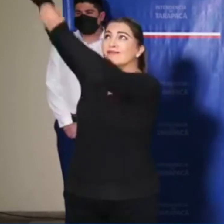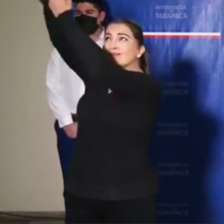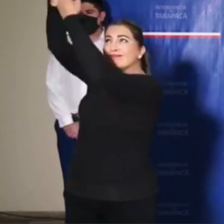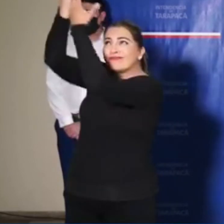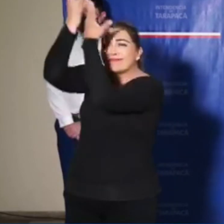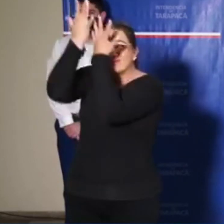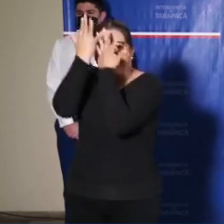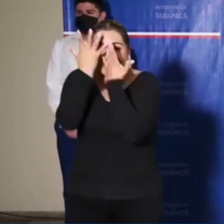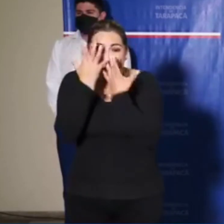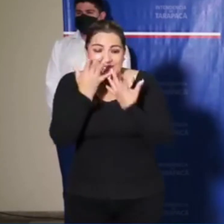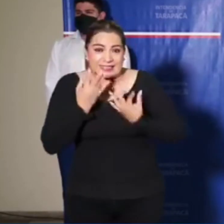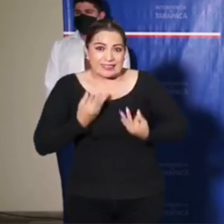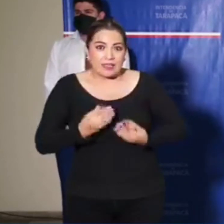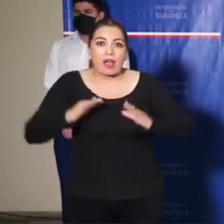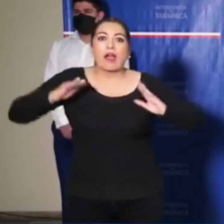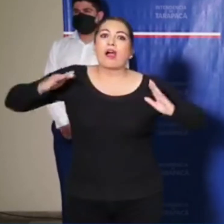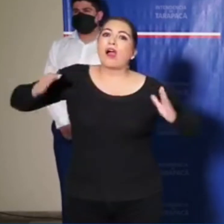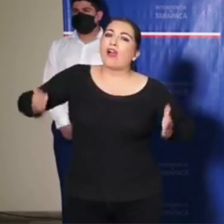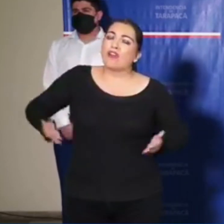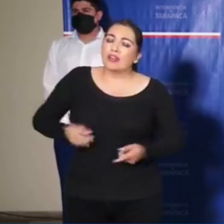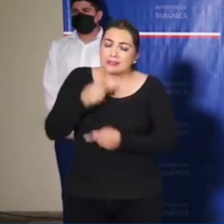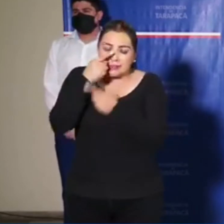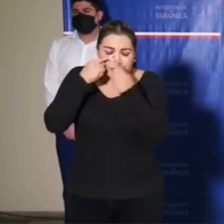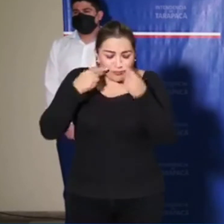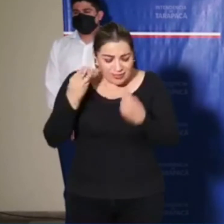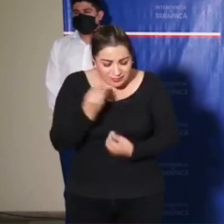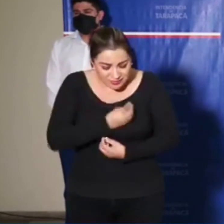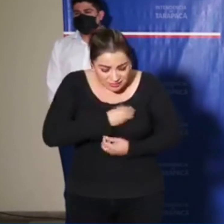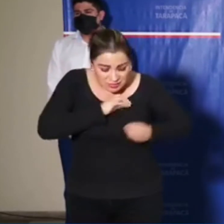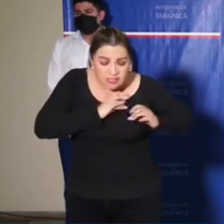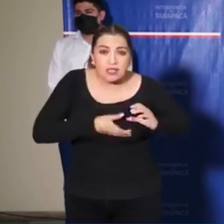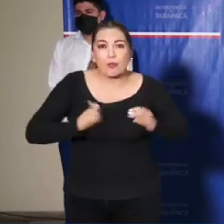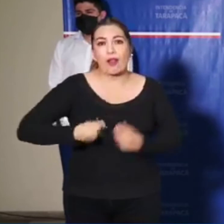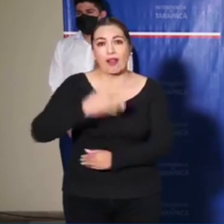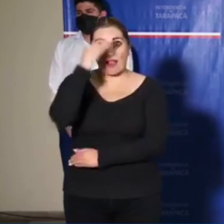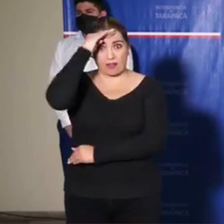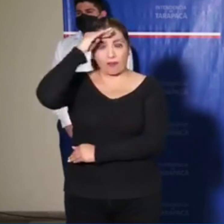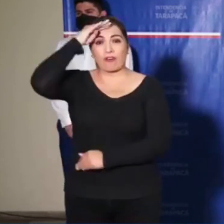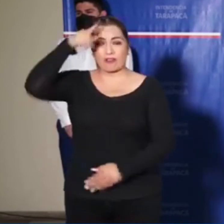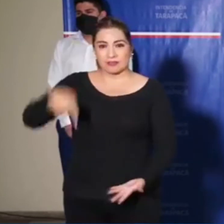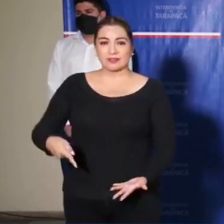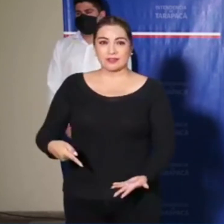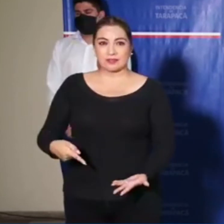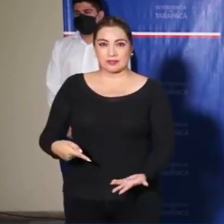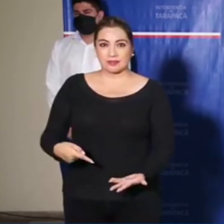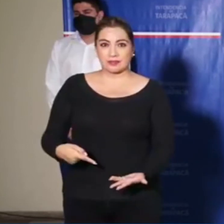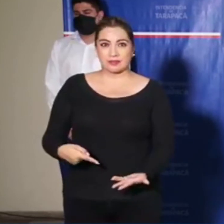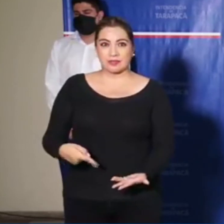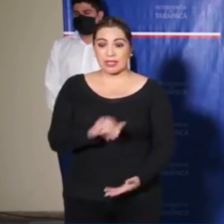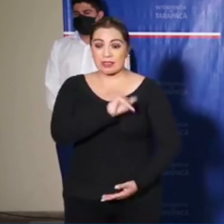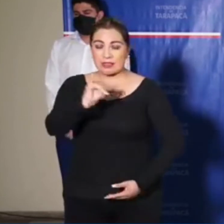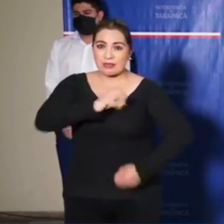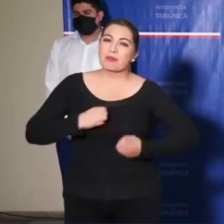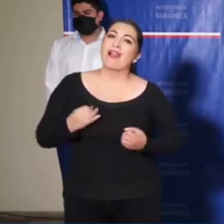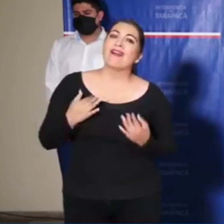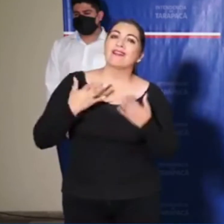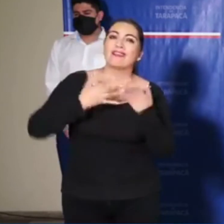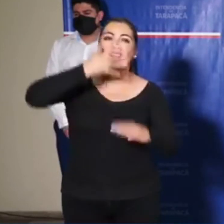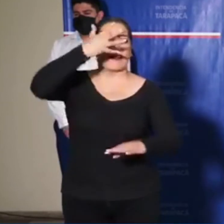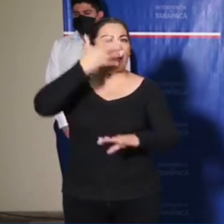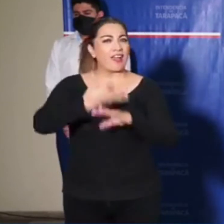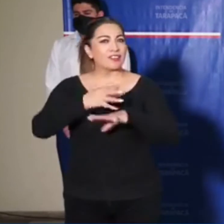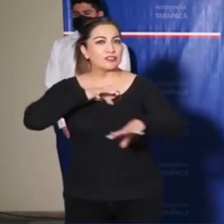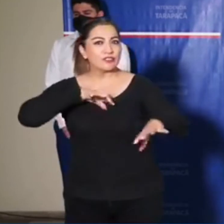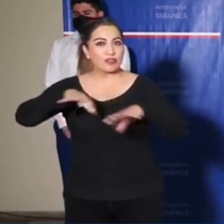su pueblo, que ahora gime y llora, pero con la confianza que con alegría cosecharemos